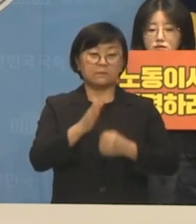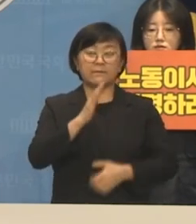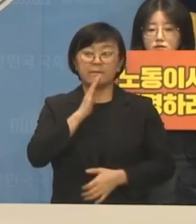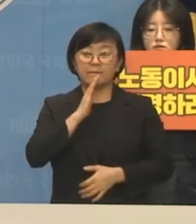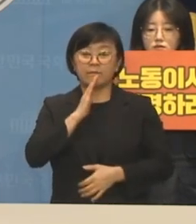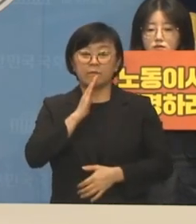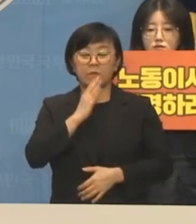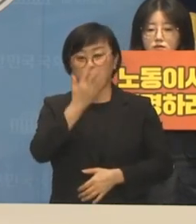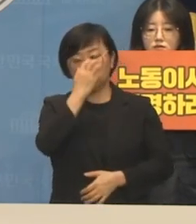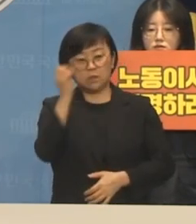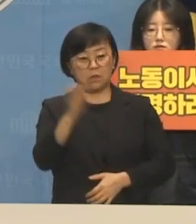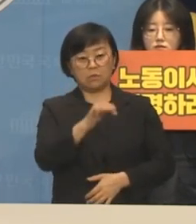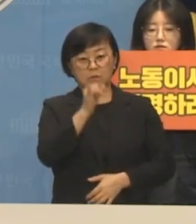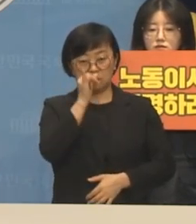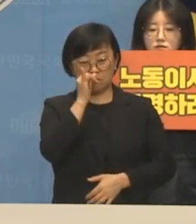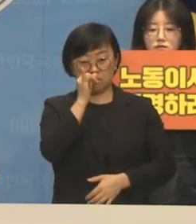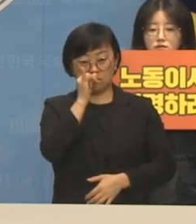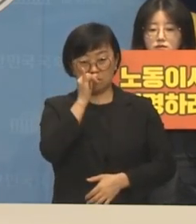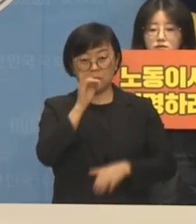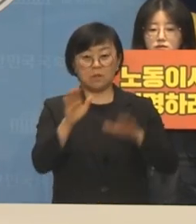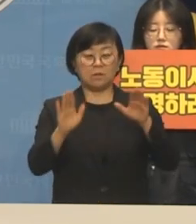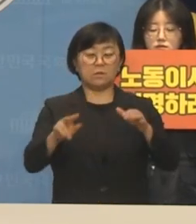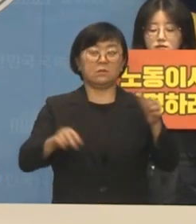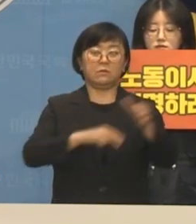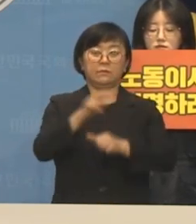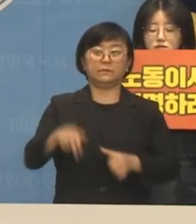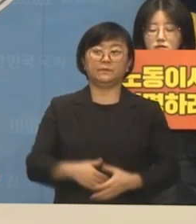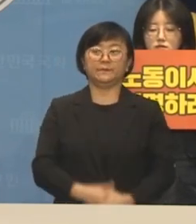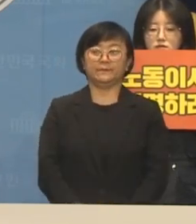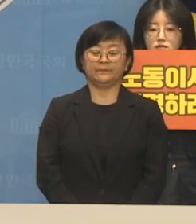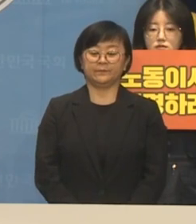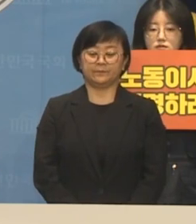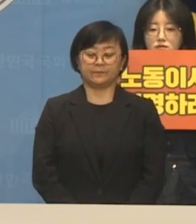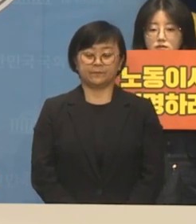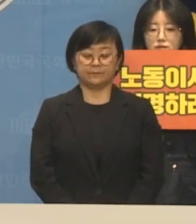사실상 무시하고 있는 것이 현재의 상황입니다.